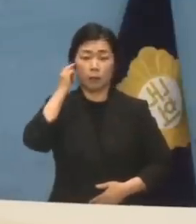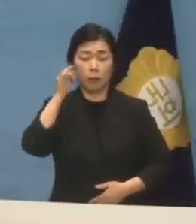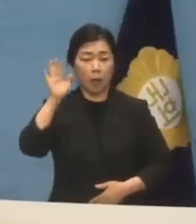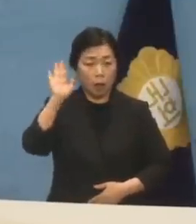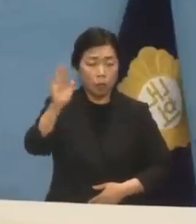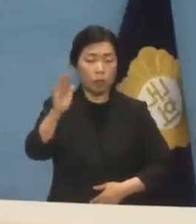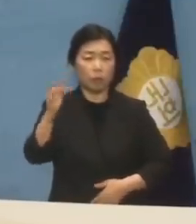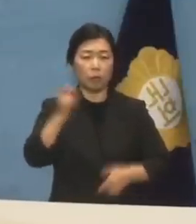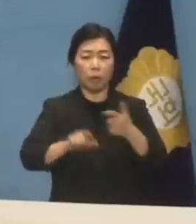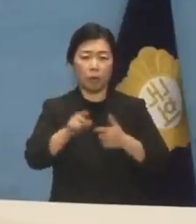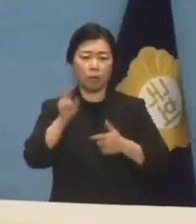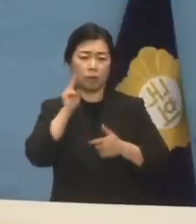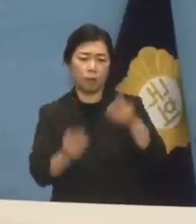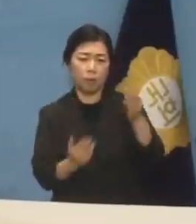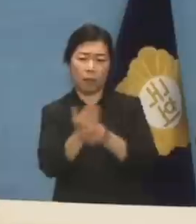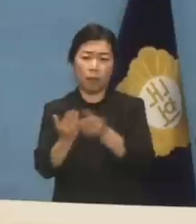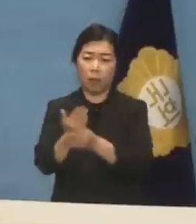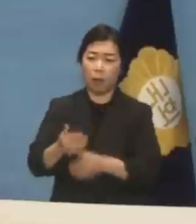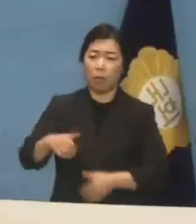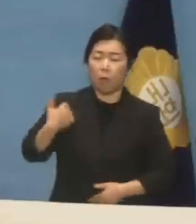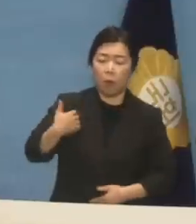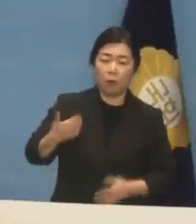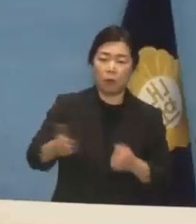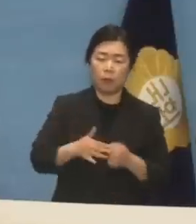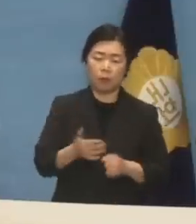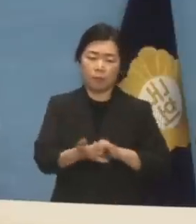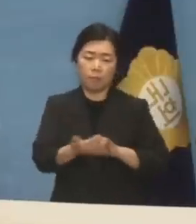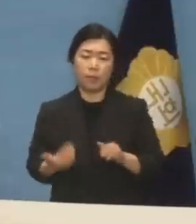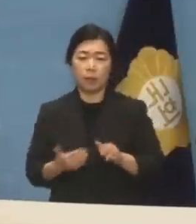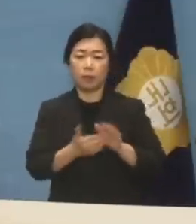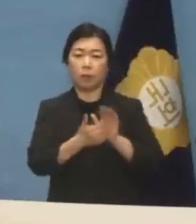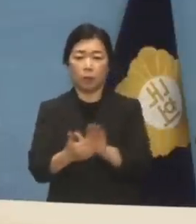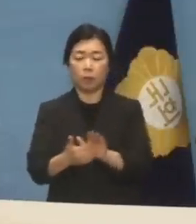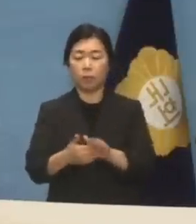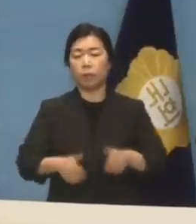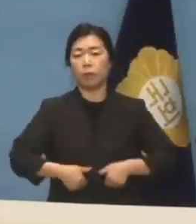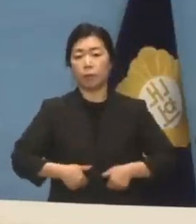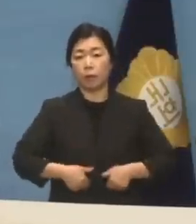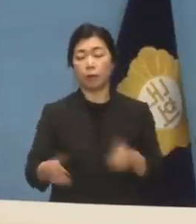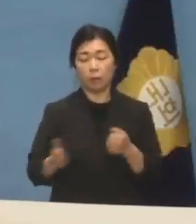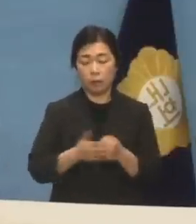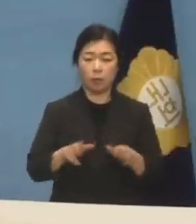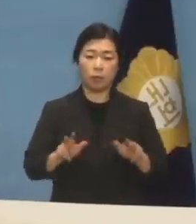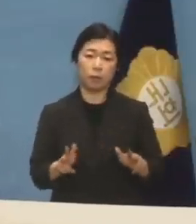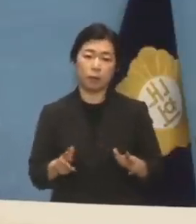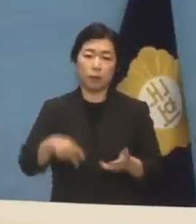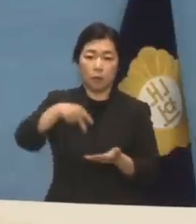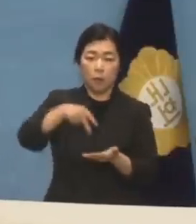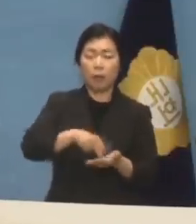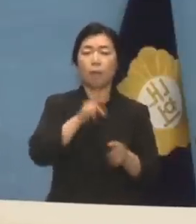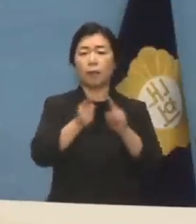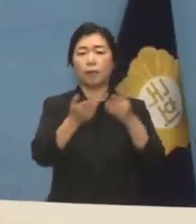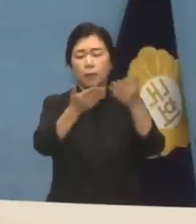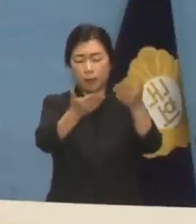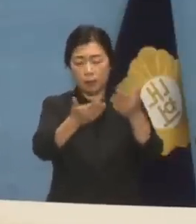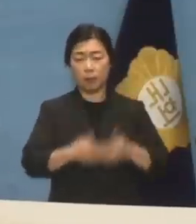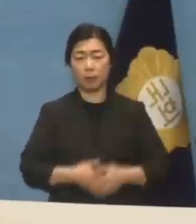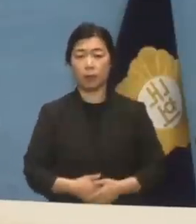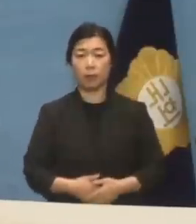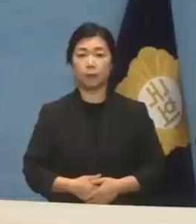가져올지는 모릅니다. 그러기 전에 반드시 막아내야 하겠습니다. 이것이 지금 우리가 이 자리에 서 있는